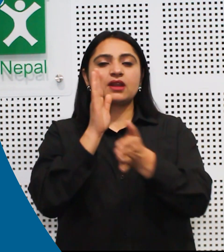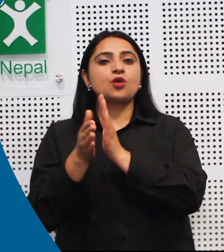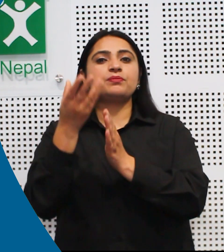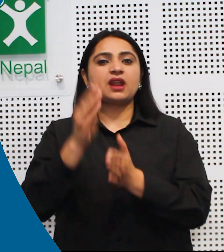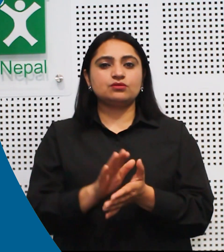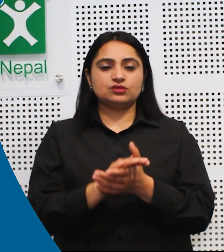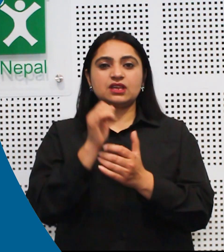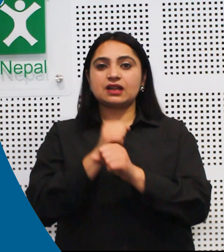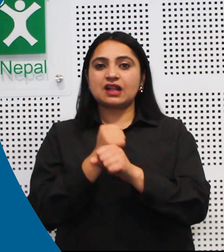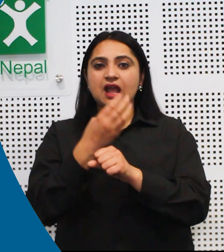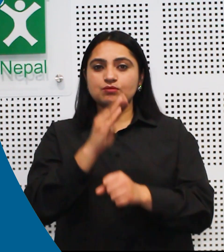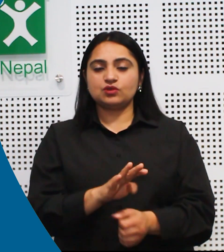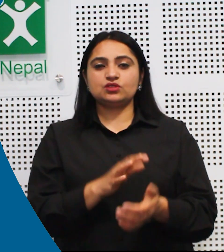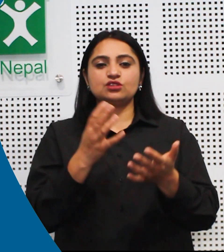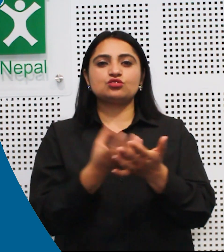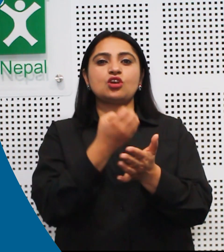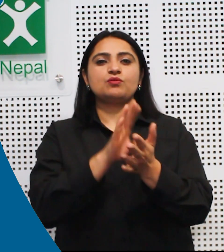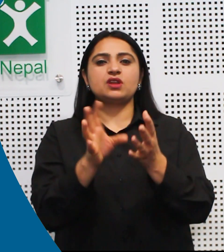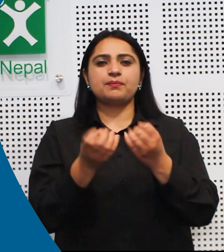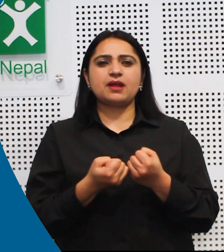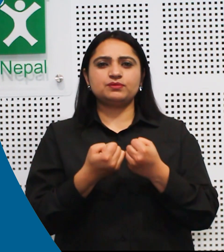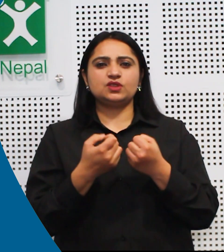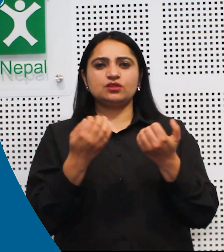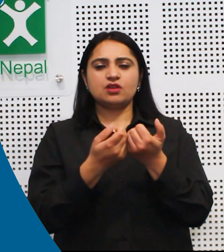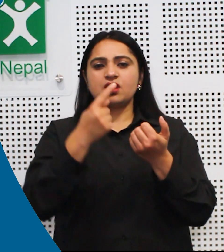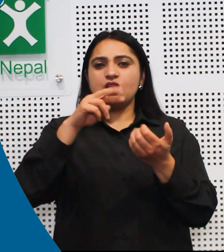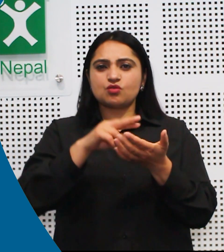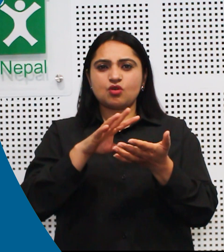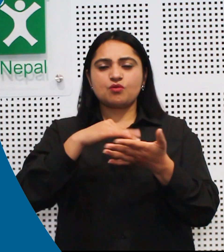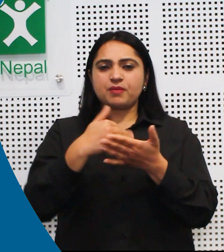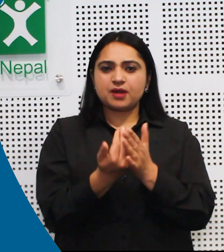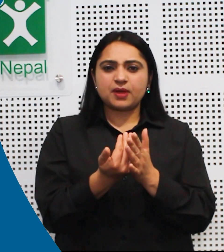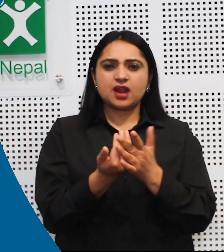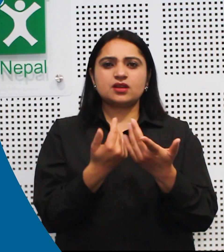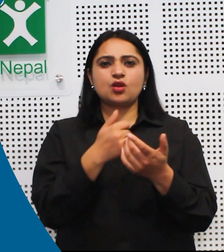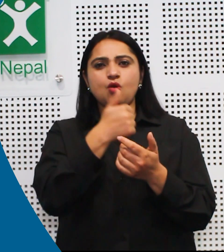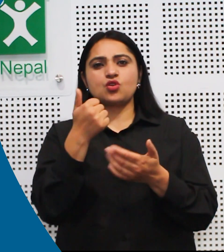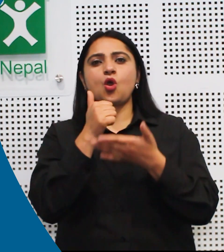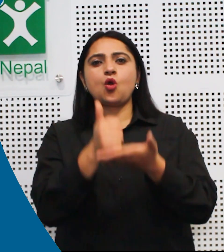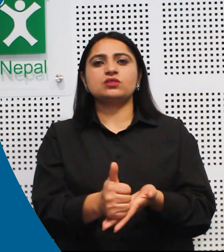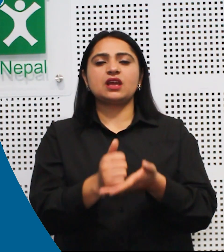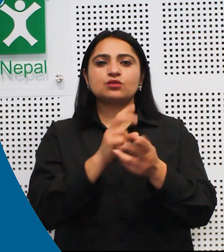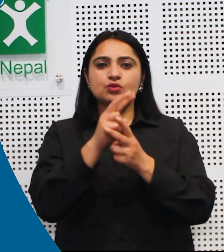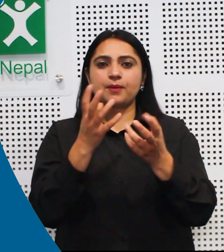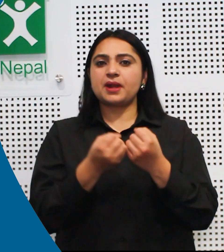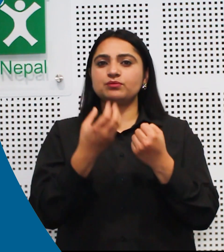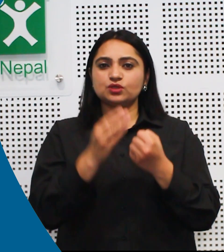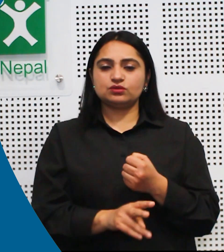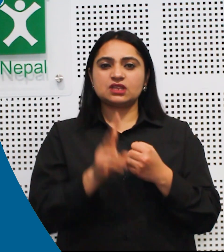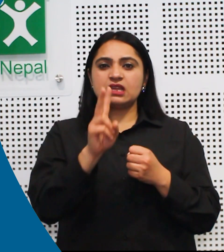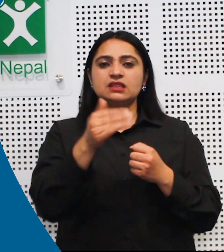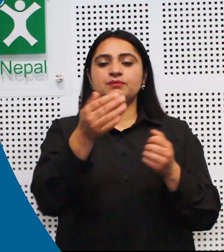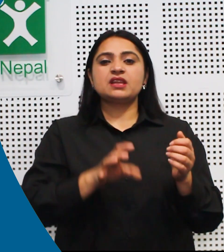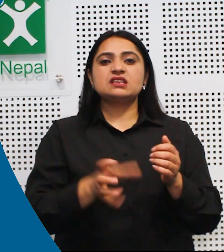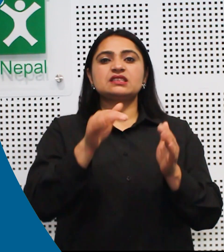यहाँ सङ्घबाट प्राप्त हुने राजस्व होइन, बाँडफाँड, रोयल्टी अनि अन्य अनुदानका कुराहरू प्राप्त भइसक्छ। त्यसपछि